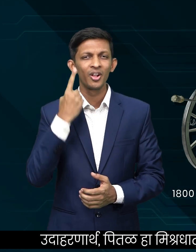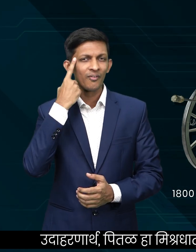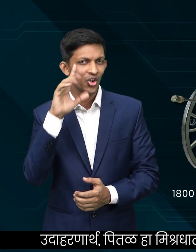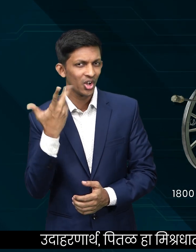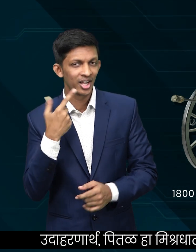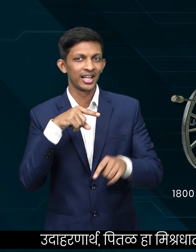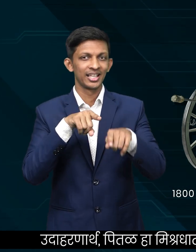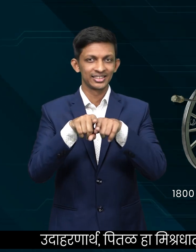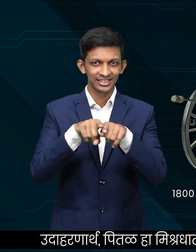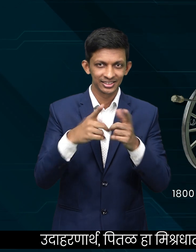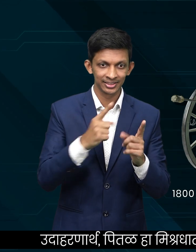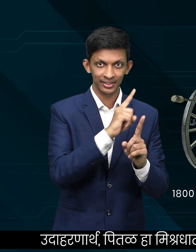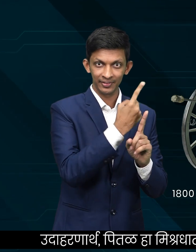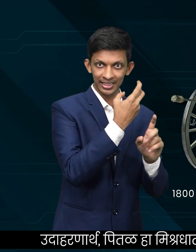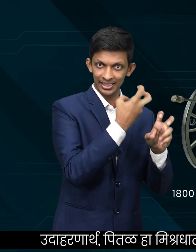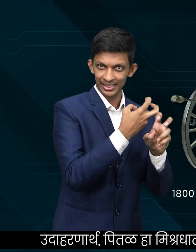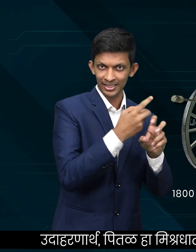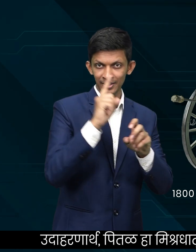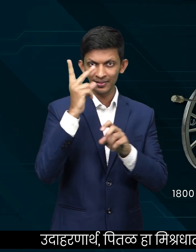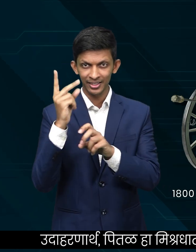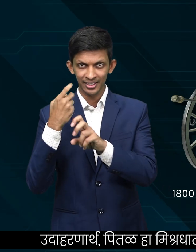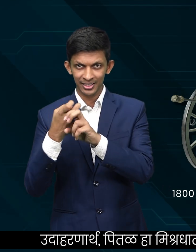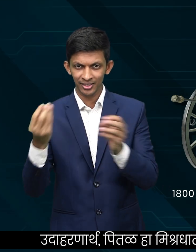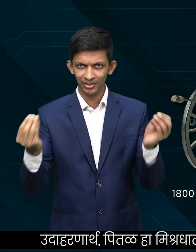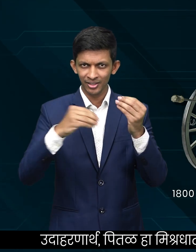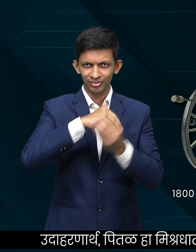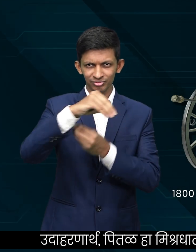उदाहरणार्थ पितळ हा मिश्रधातू तांबे आणि झिंक पासून तयार केला जातो.